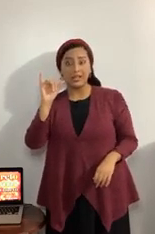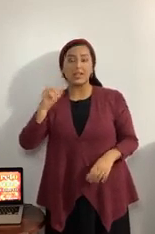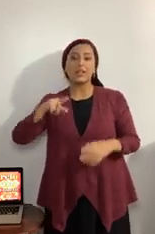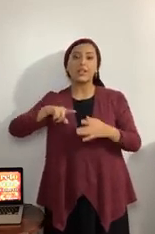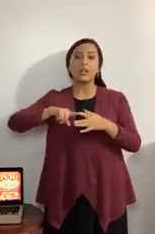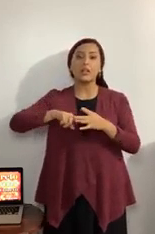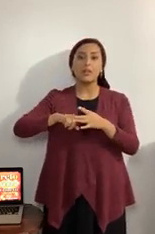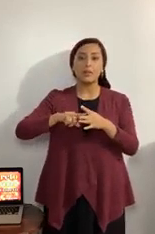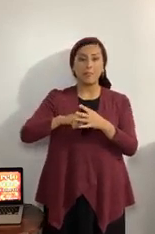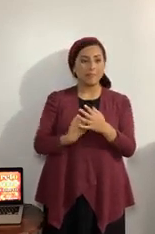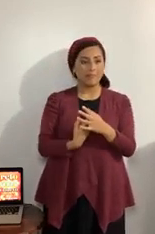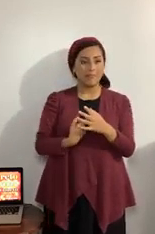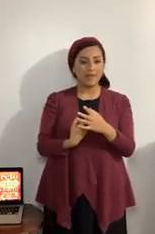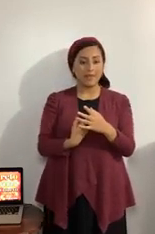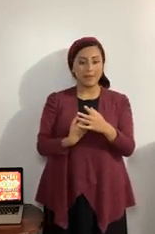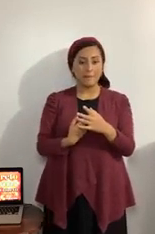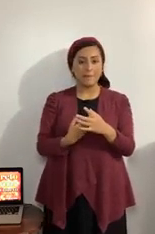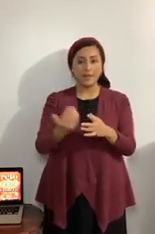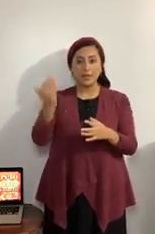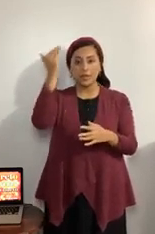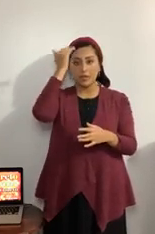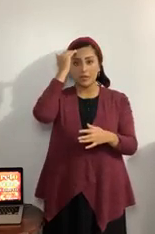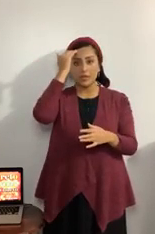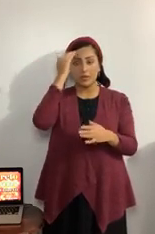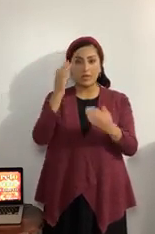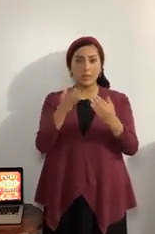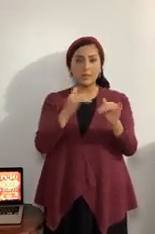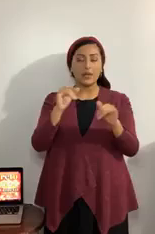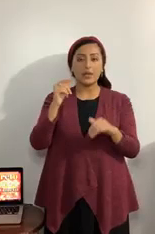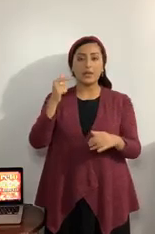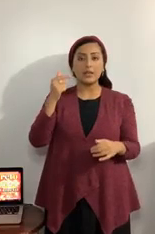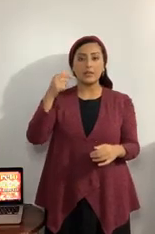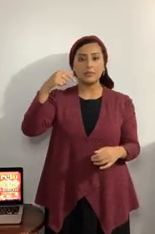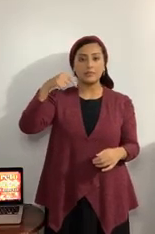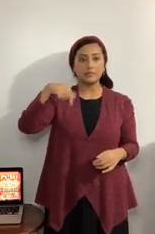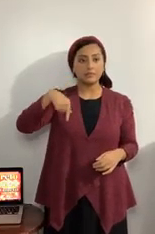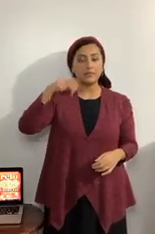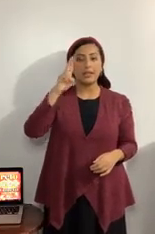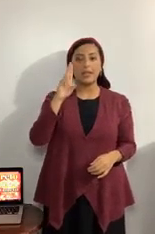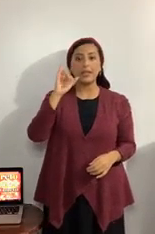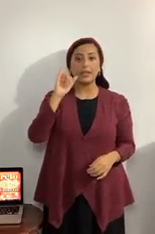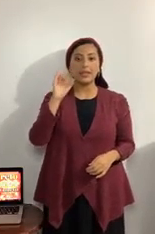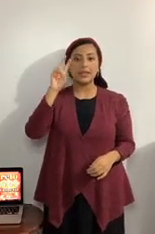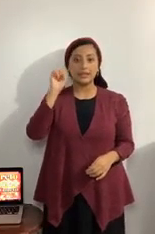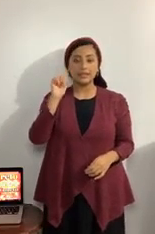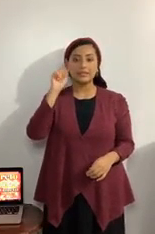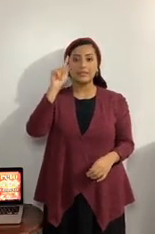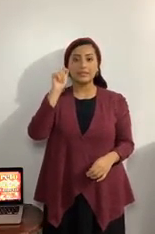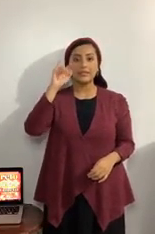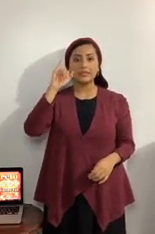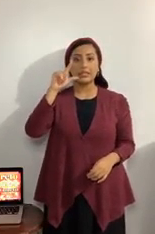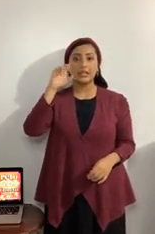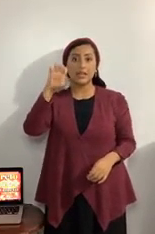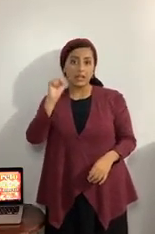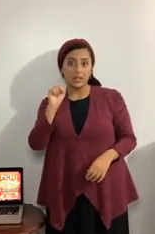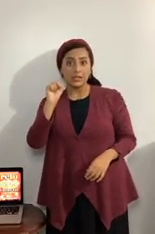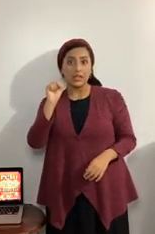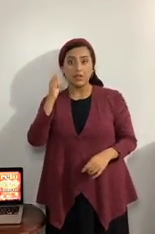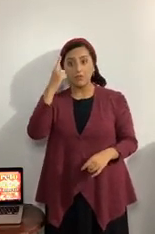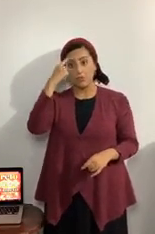en un inicio más bien fue conocido como Quintilis, por ser el quinto mes, en honor a Julio César, por eso se llama Julio.